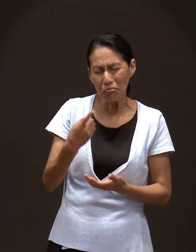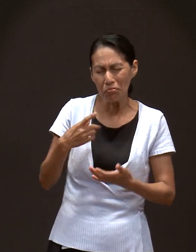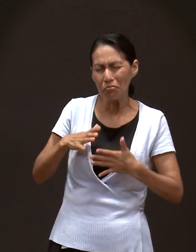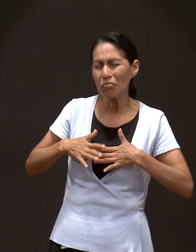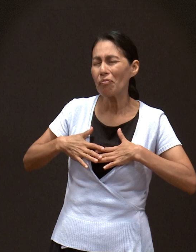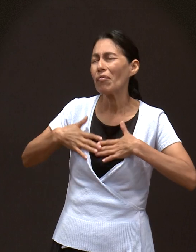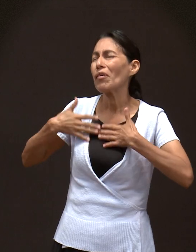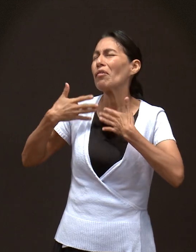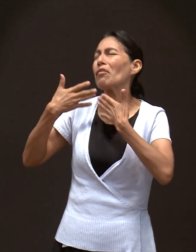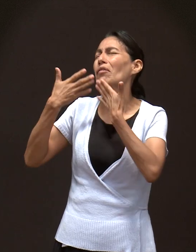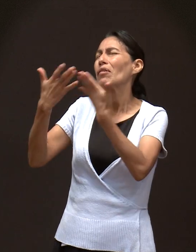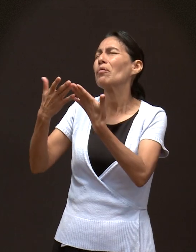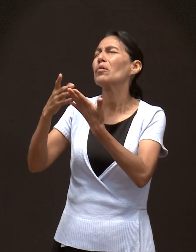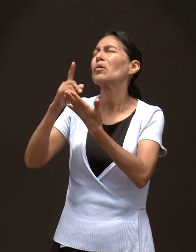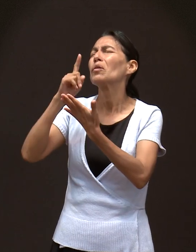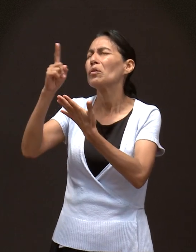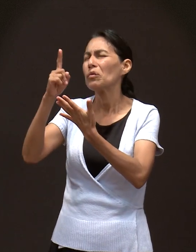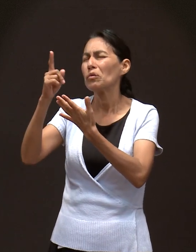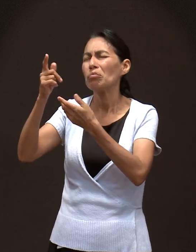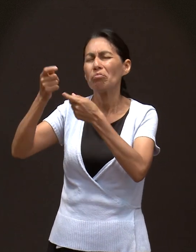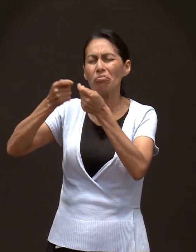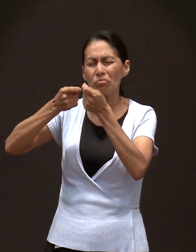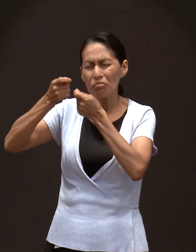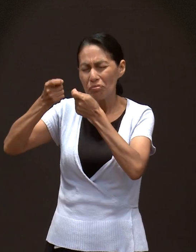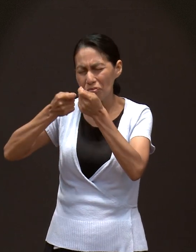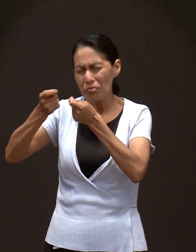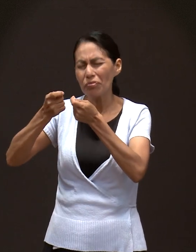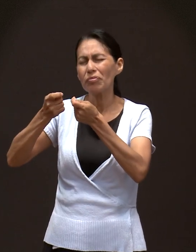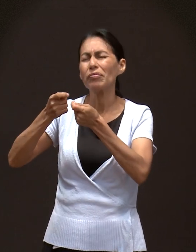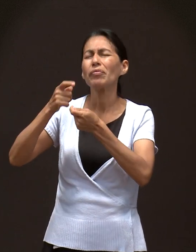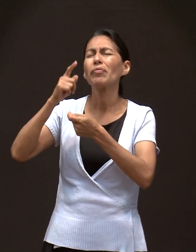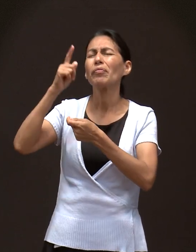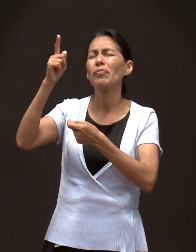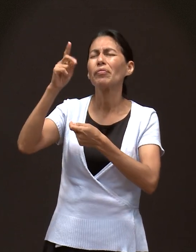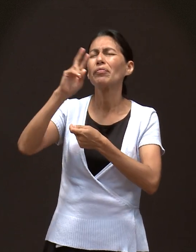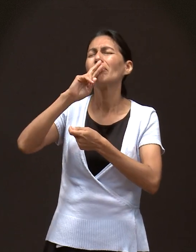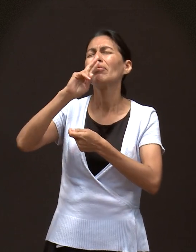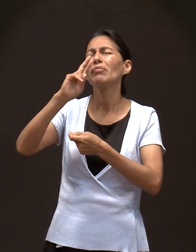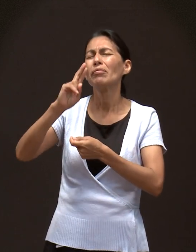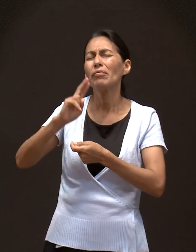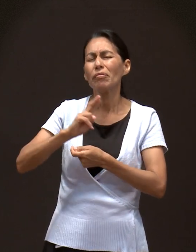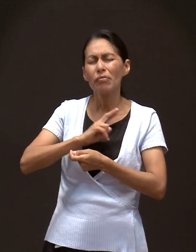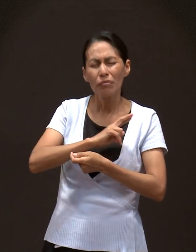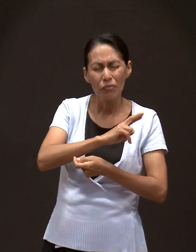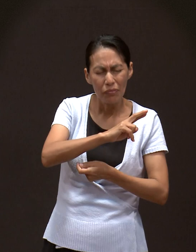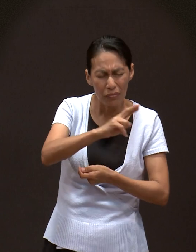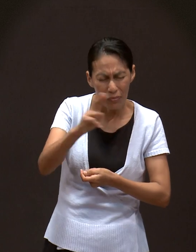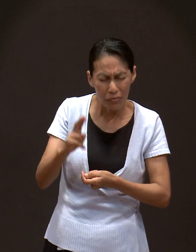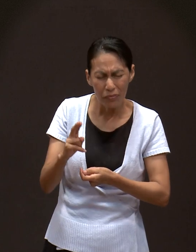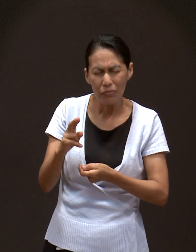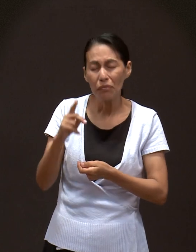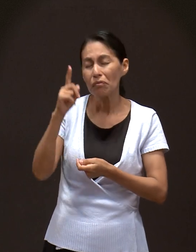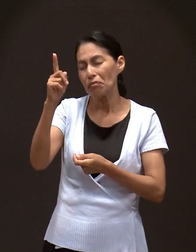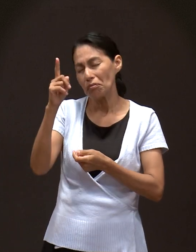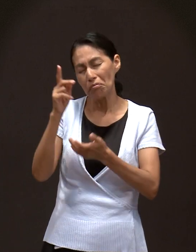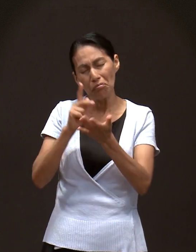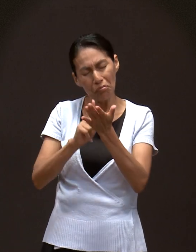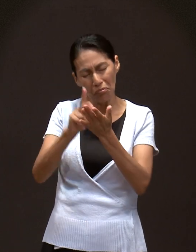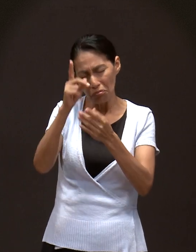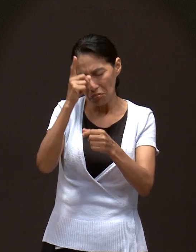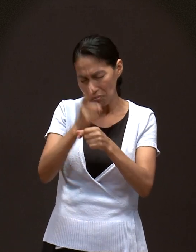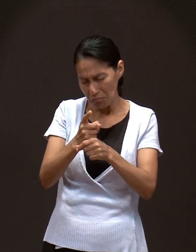queremos confiar en que tú ahí estás obrando y que responderás al debido tiempo,